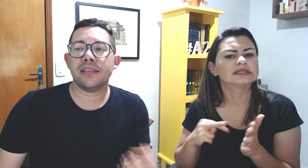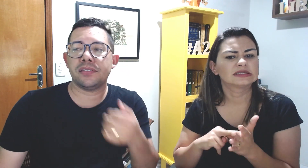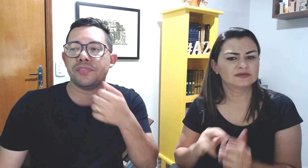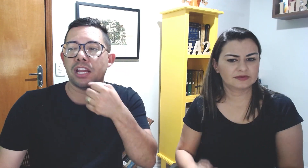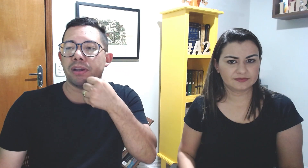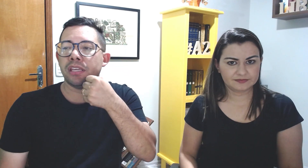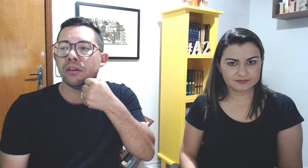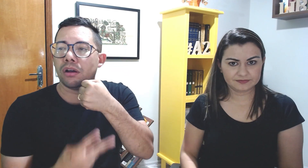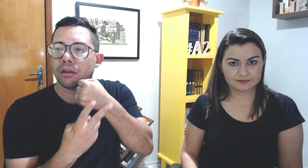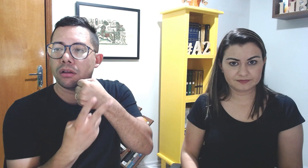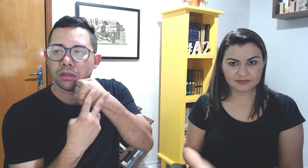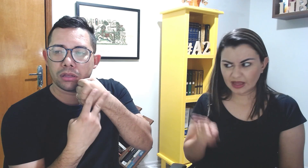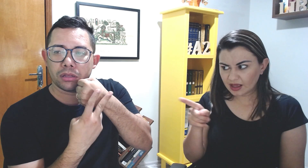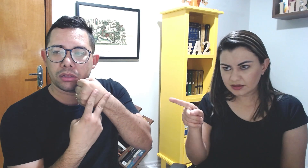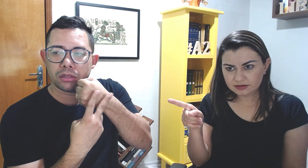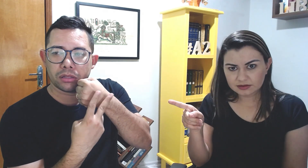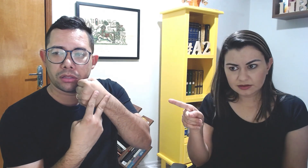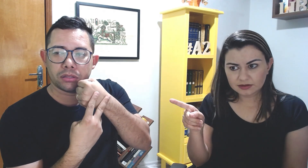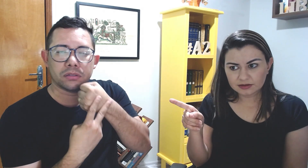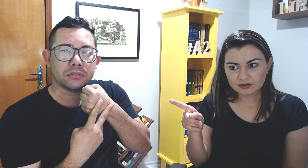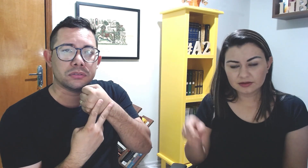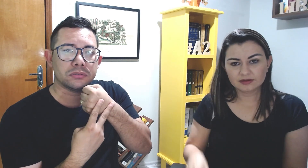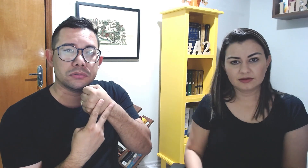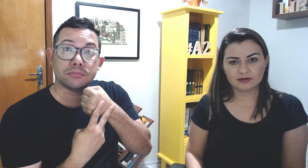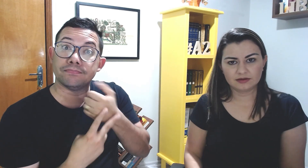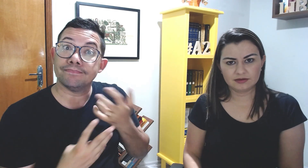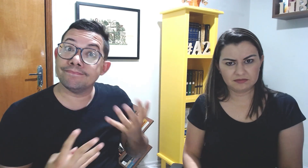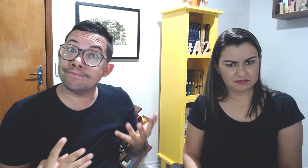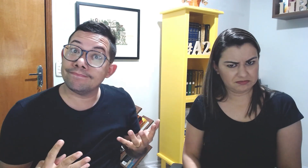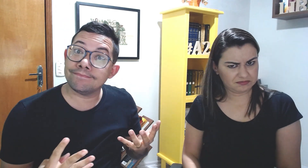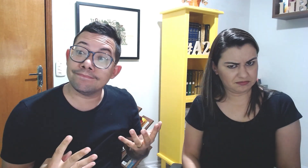É esse verbo aqui, ó.